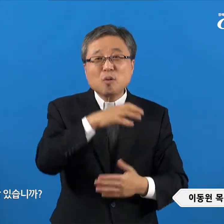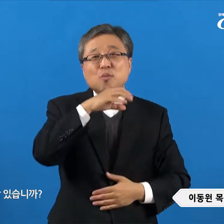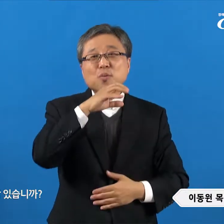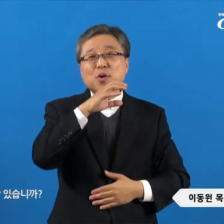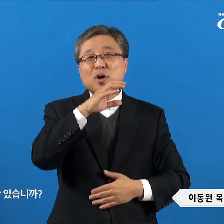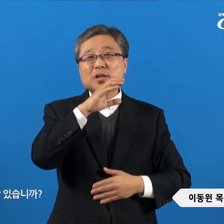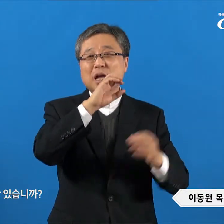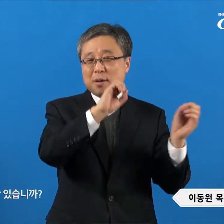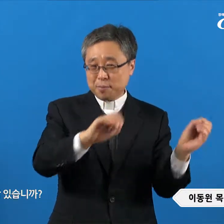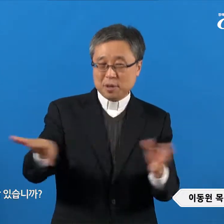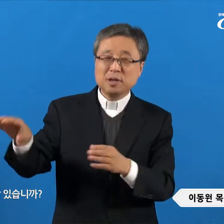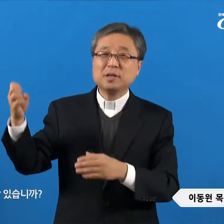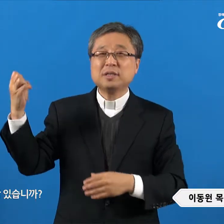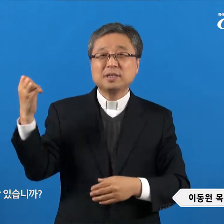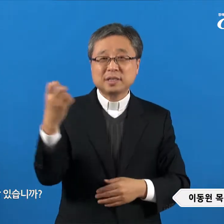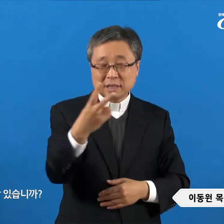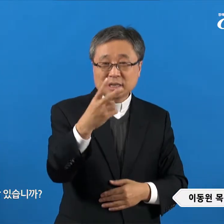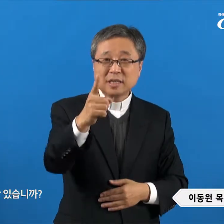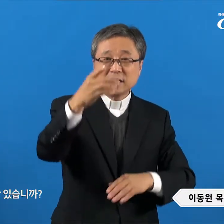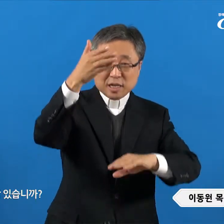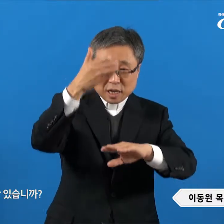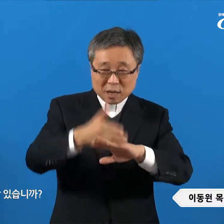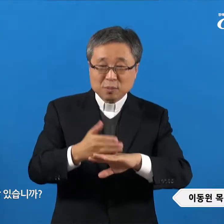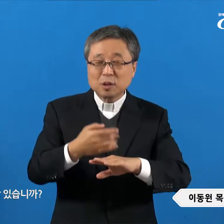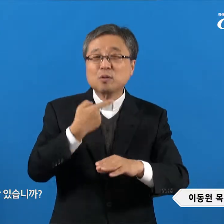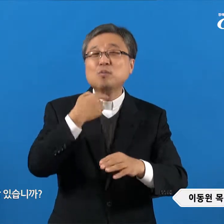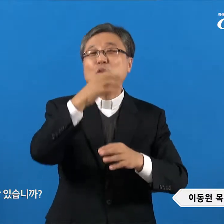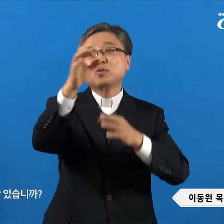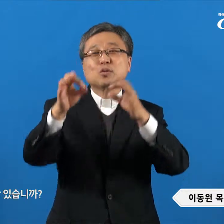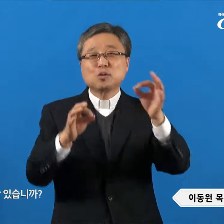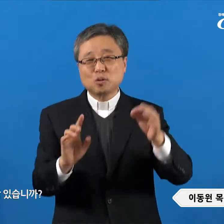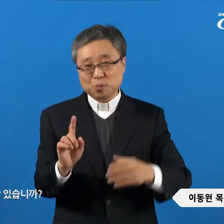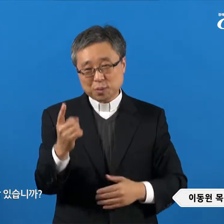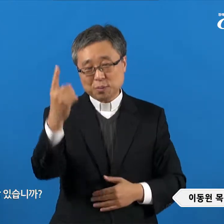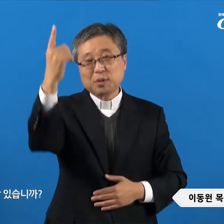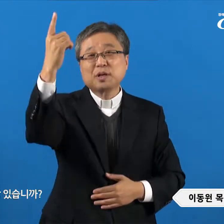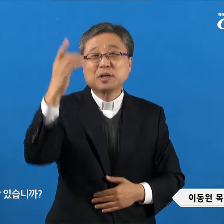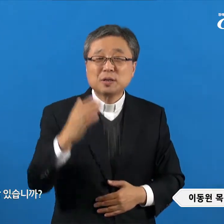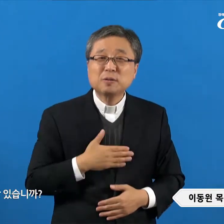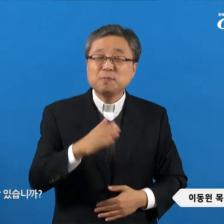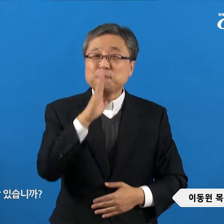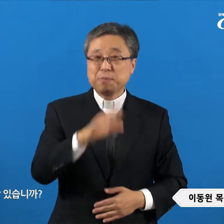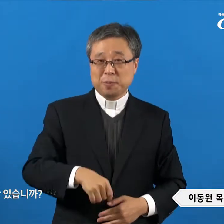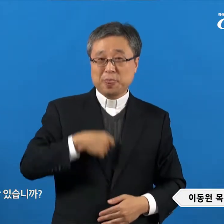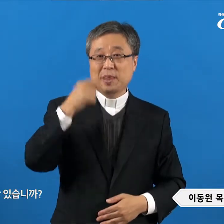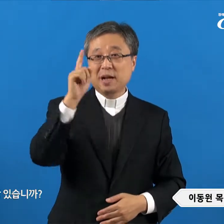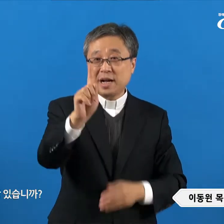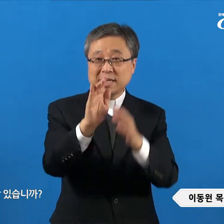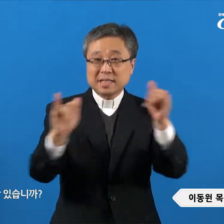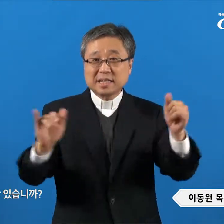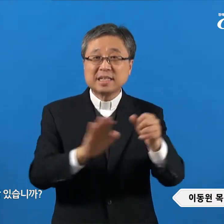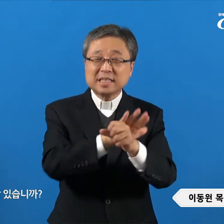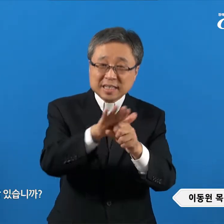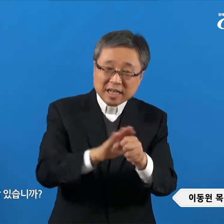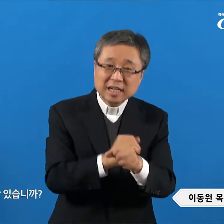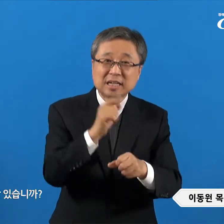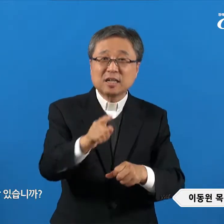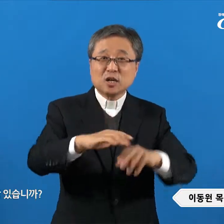잠재우고 다시 감사의 목소리를 높입니다. 진실로 한 사람을 사랑하는 것은 온